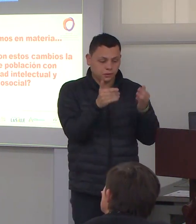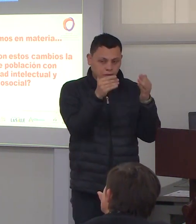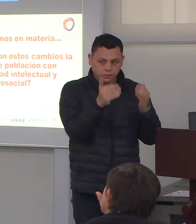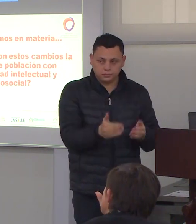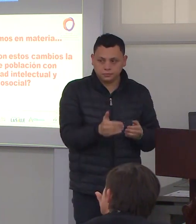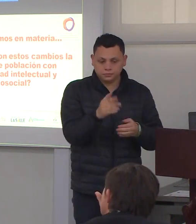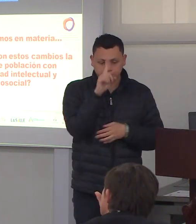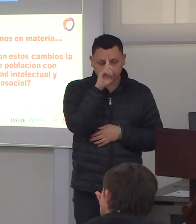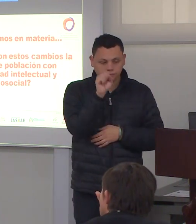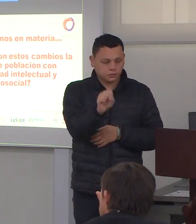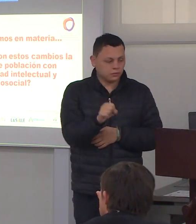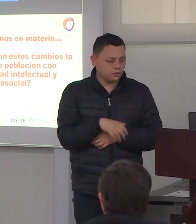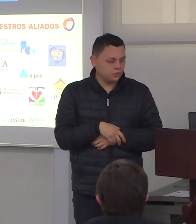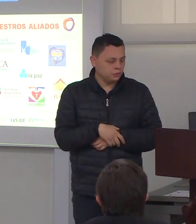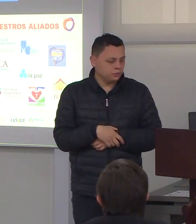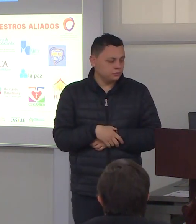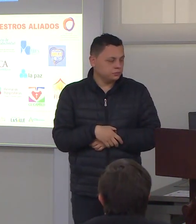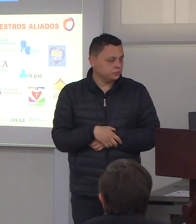intelectual,